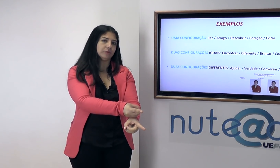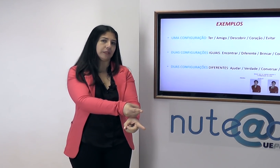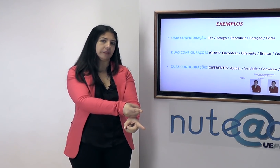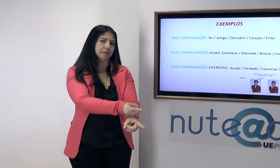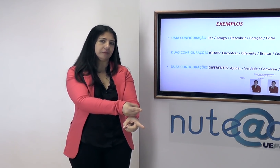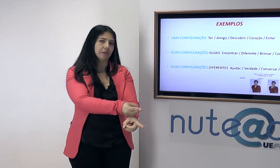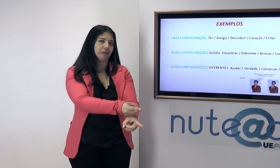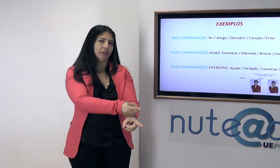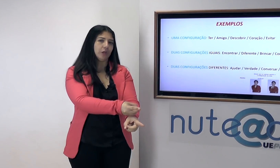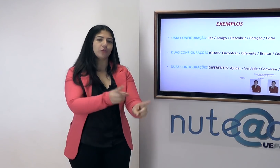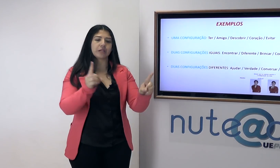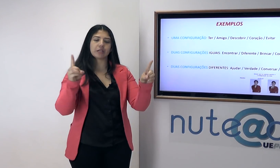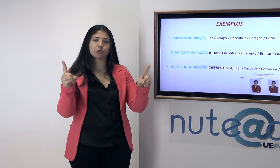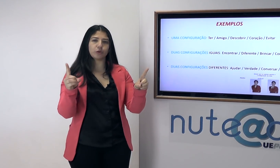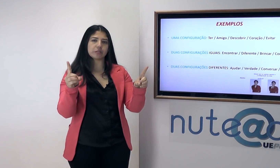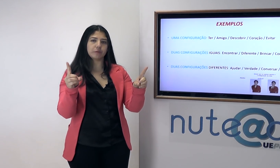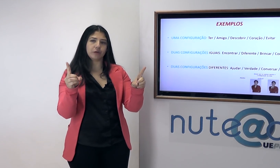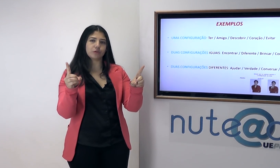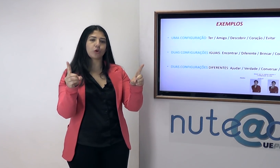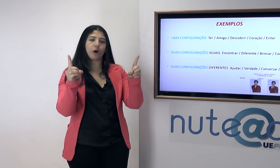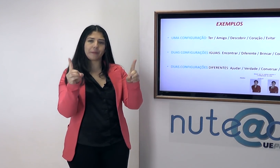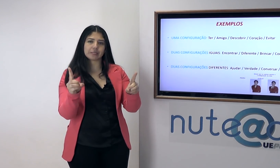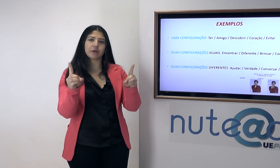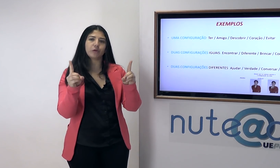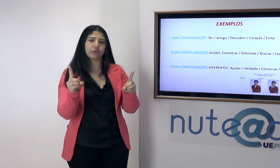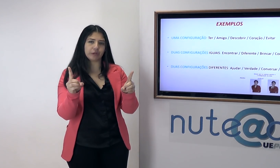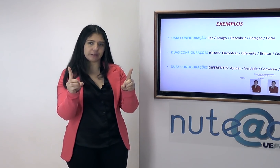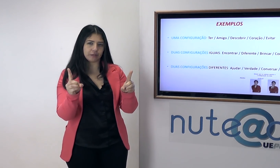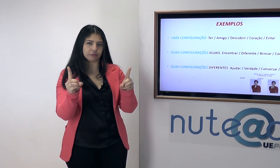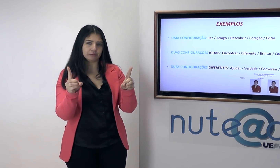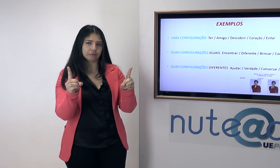Encontrar. Eu usei as duas mãos com a mesma configuração.